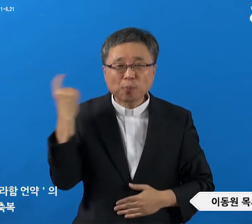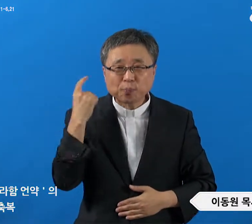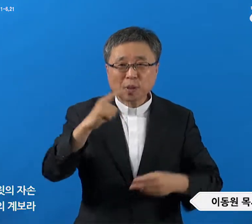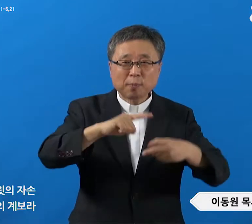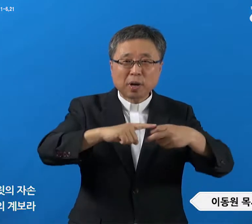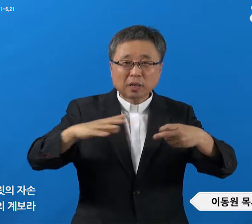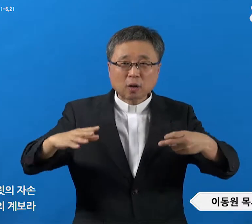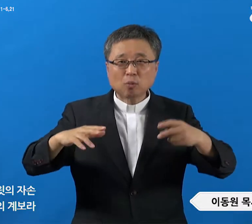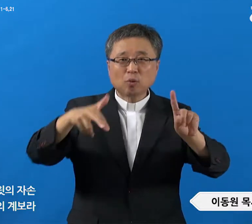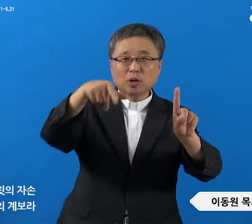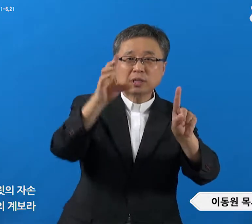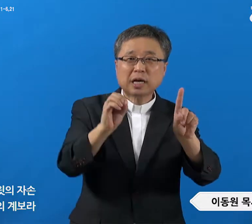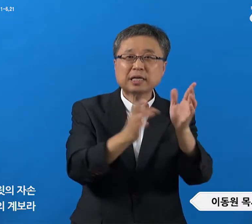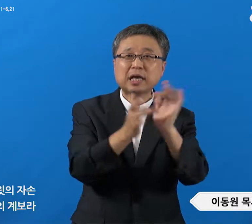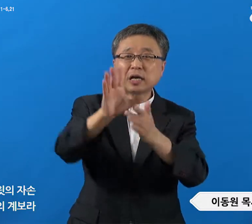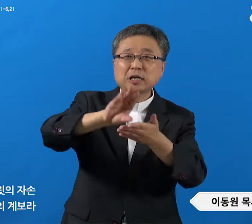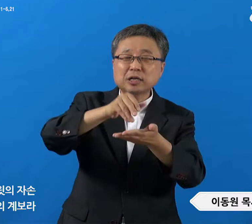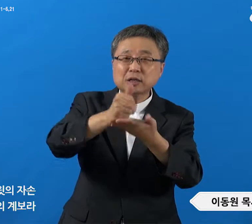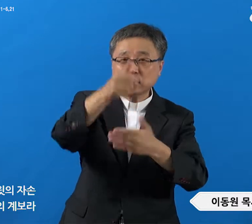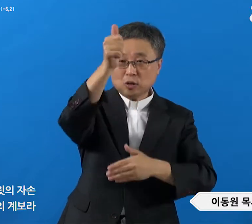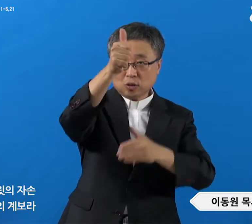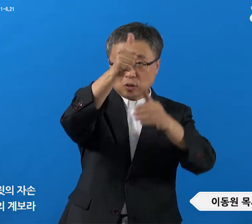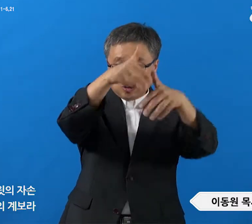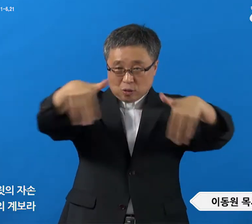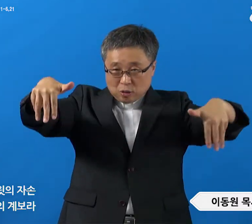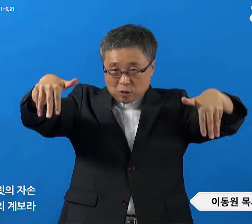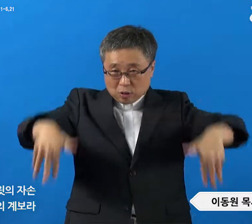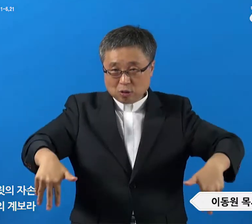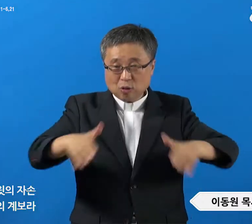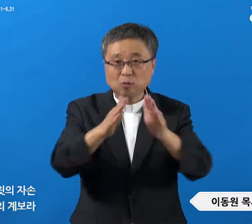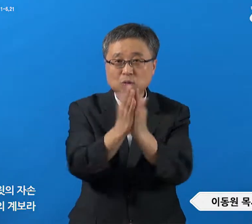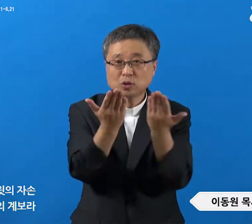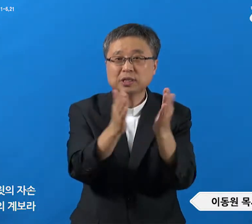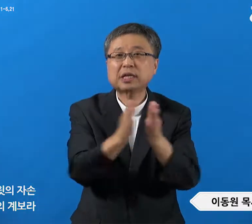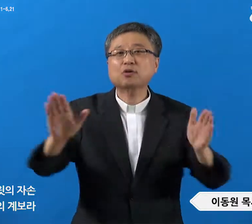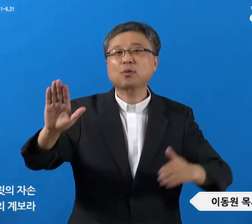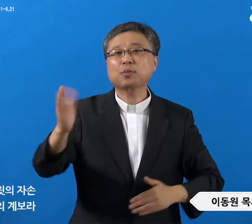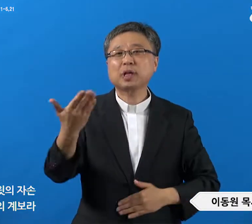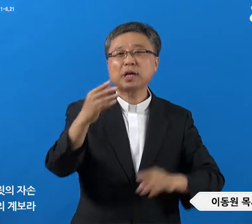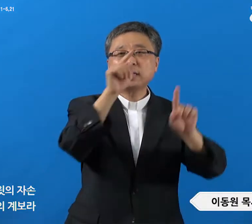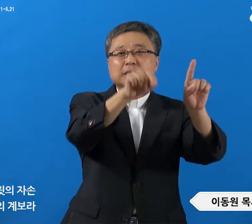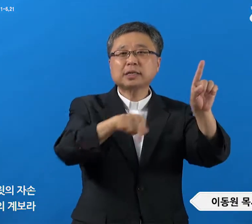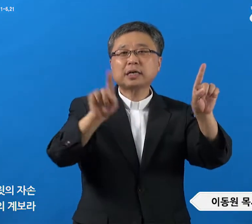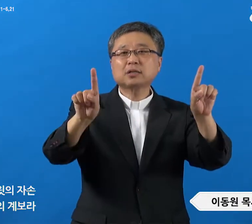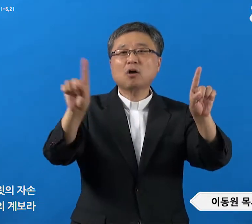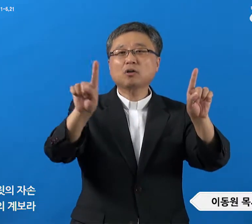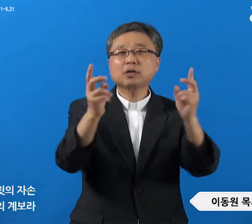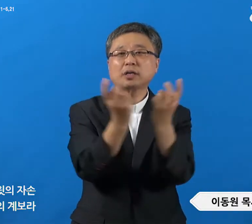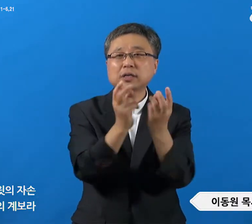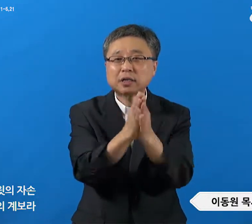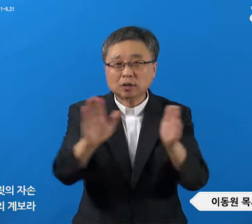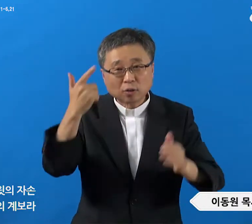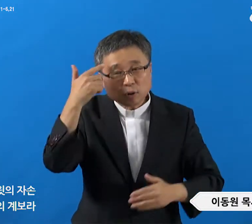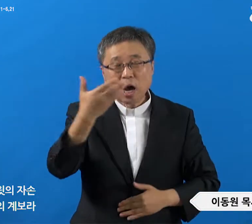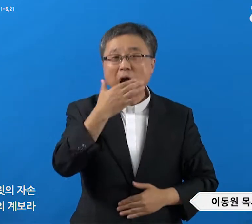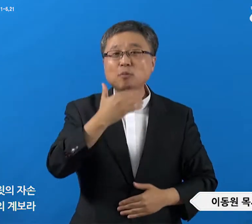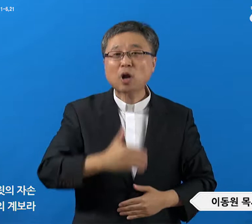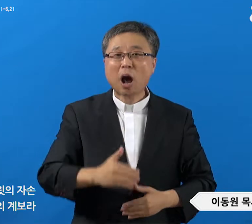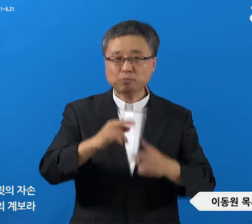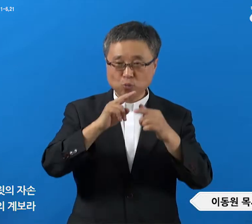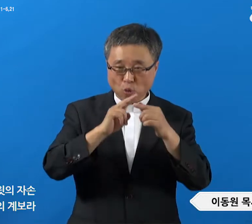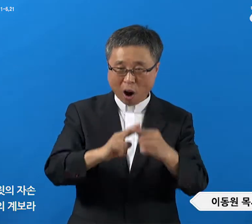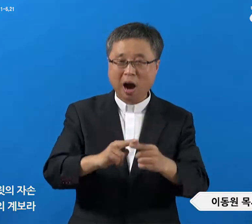마태복음 1장은 예수 그리스도의 축복으로 시작됩니다. 자, 1장 1절이 어떤 말로 시작이 되죠?